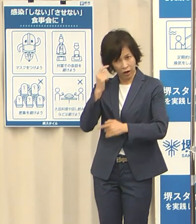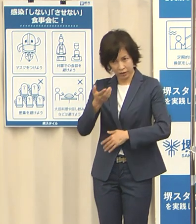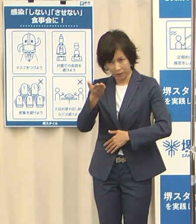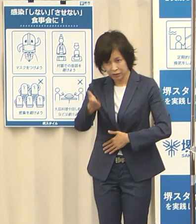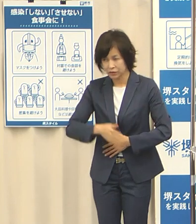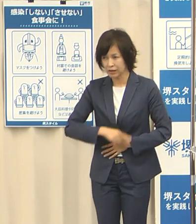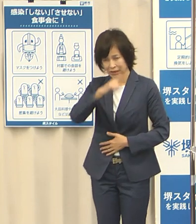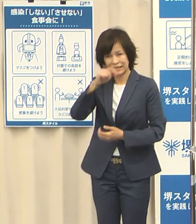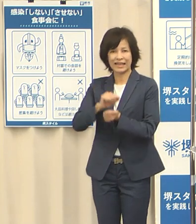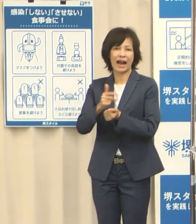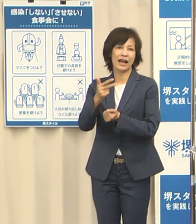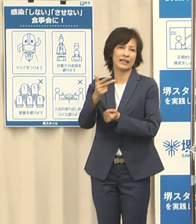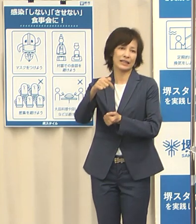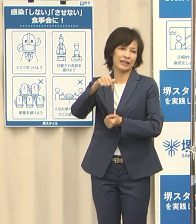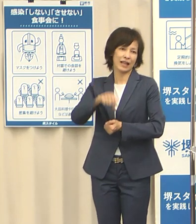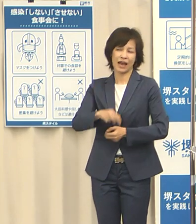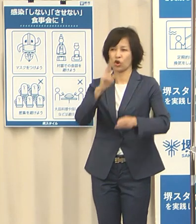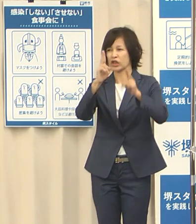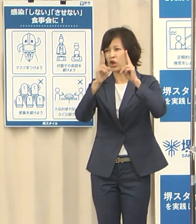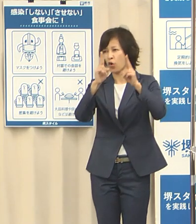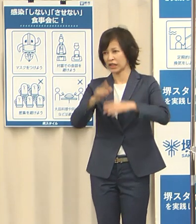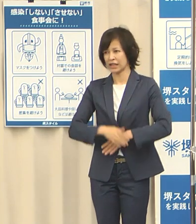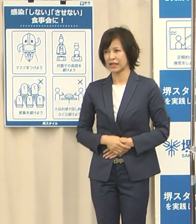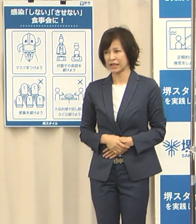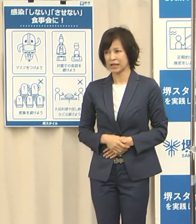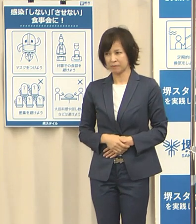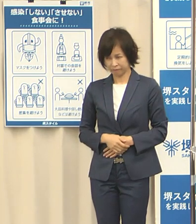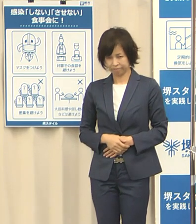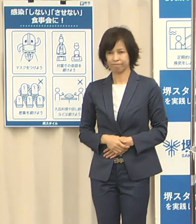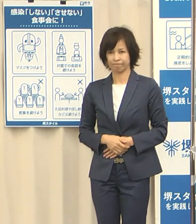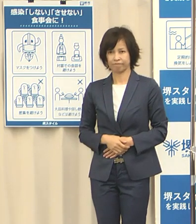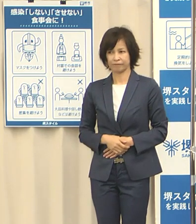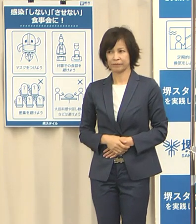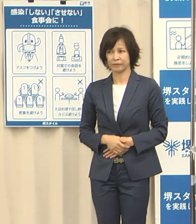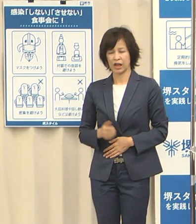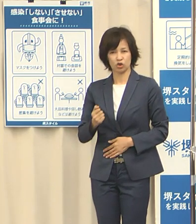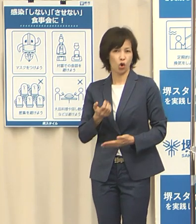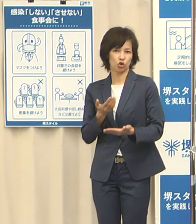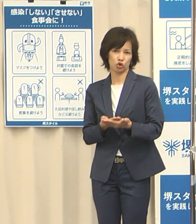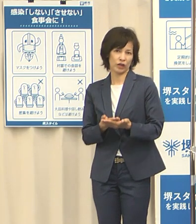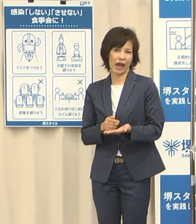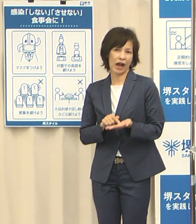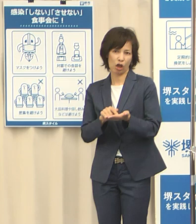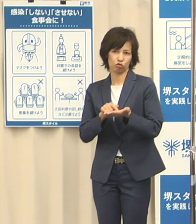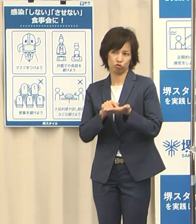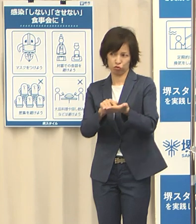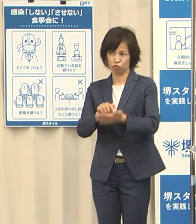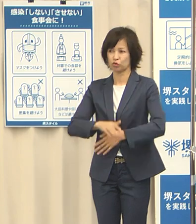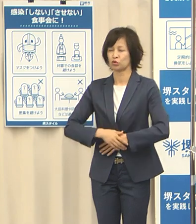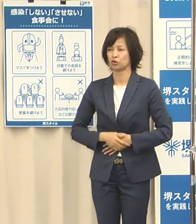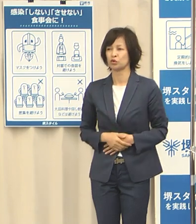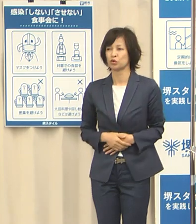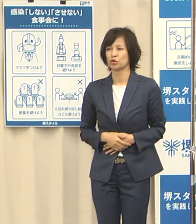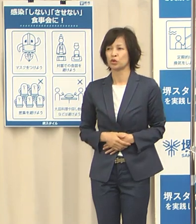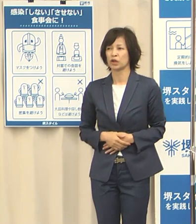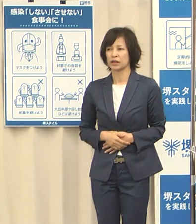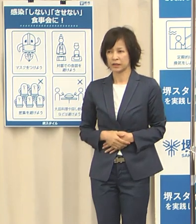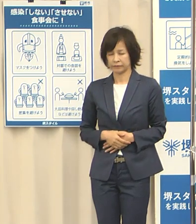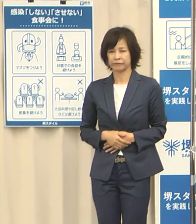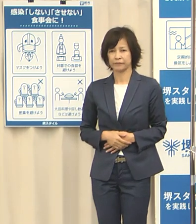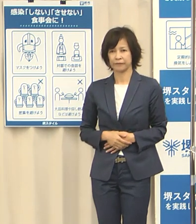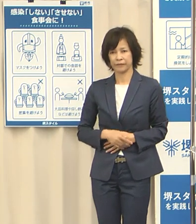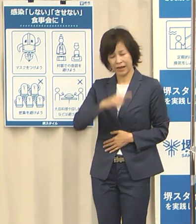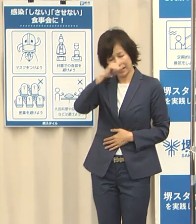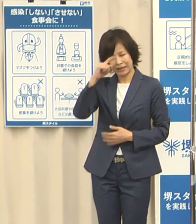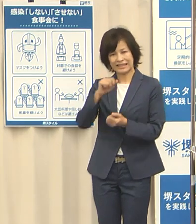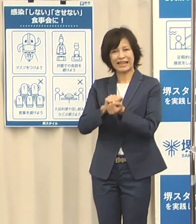堺市内の企業にこれを強く訴えかけていくとかですね、あるいは堺市